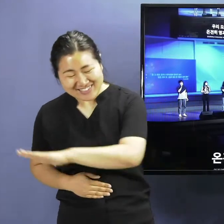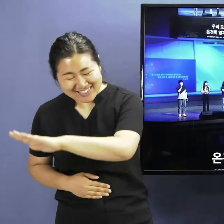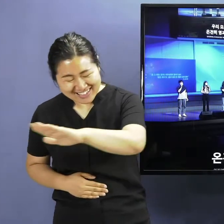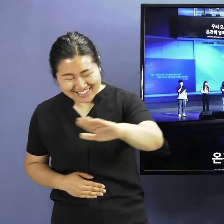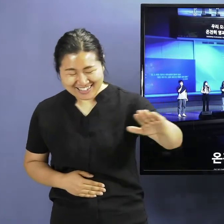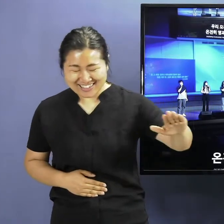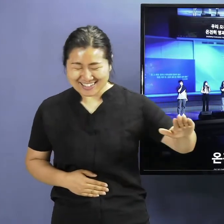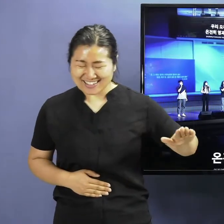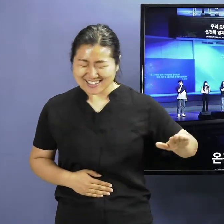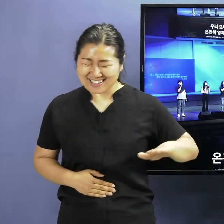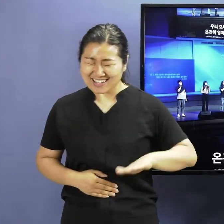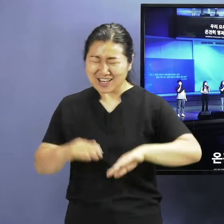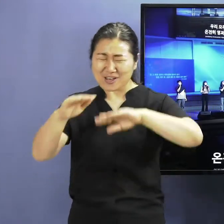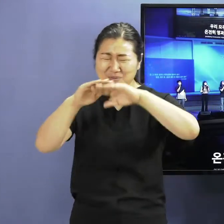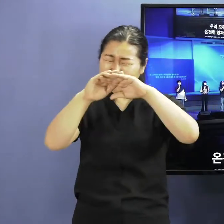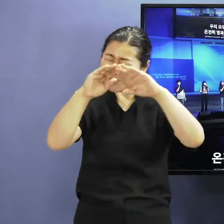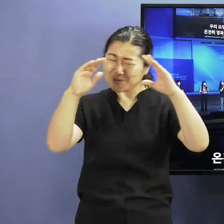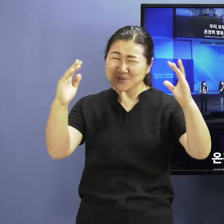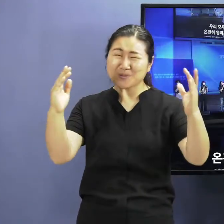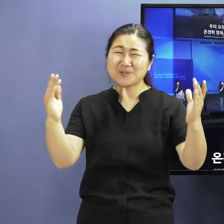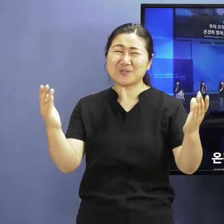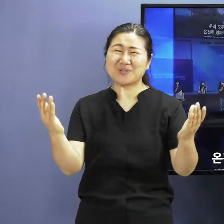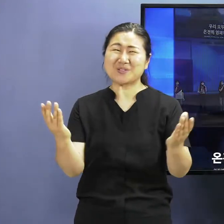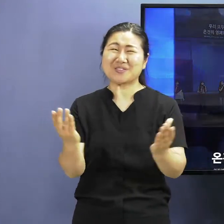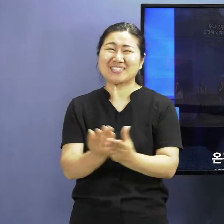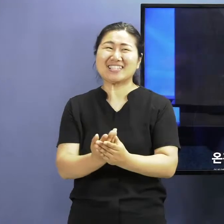우리 모두